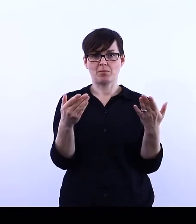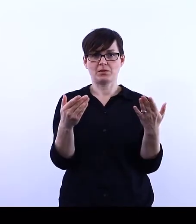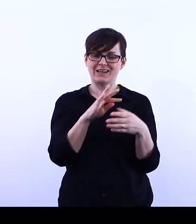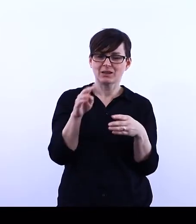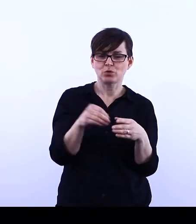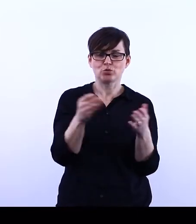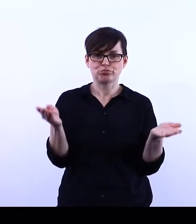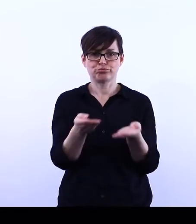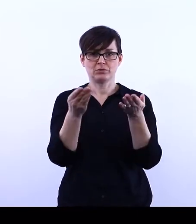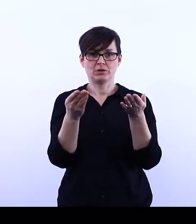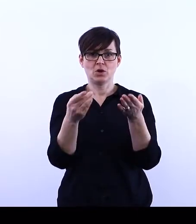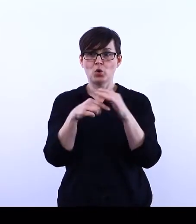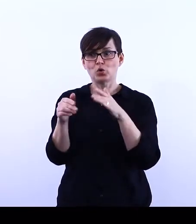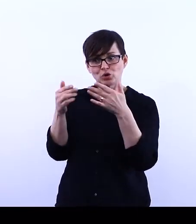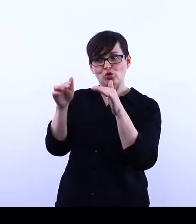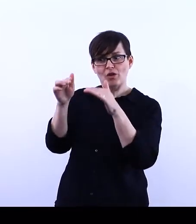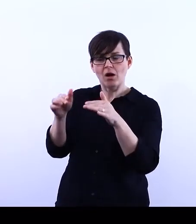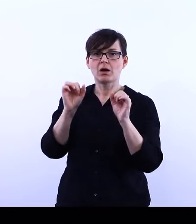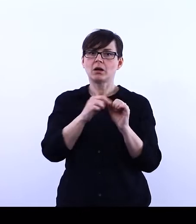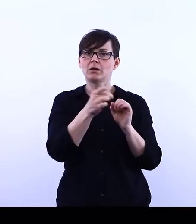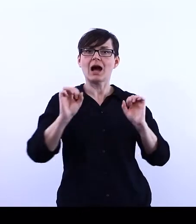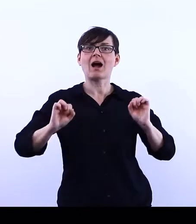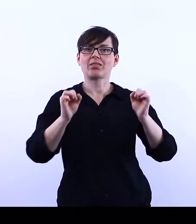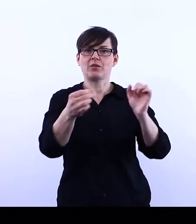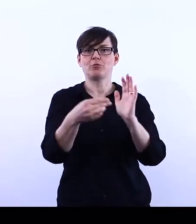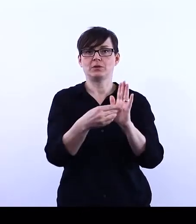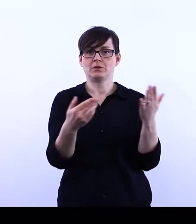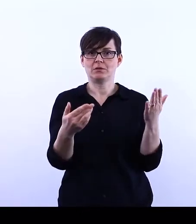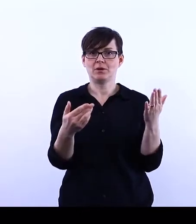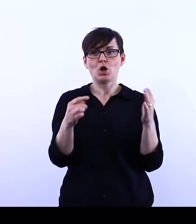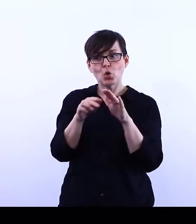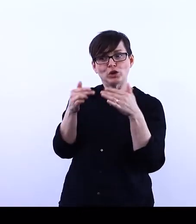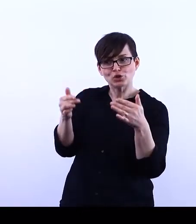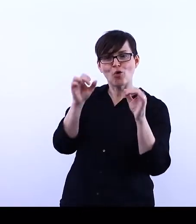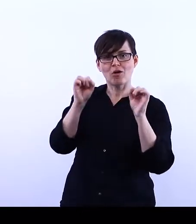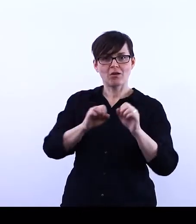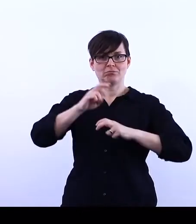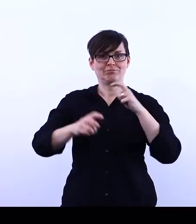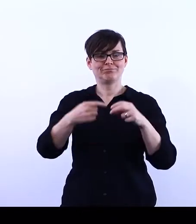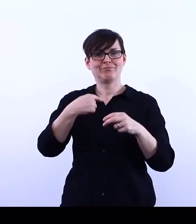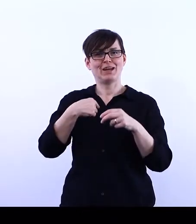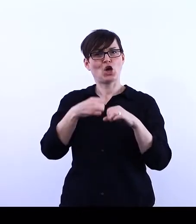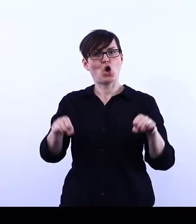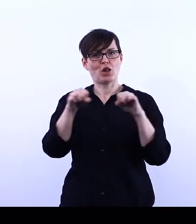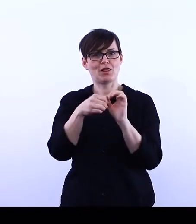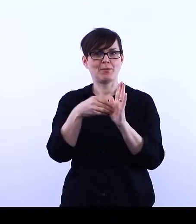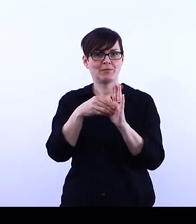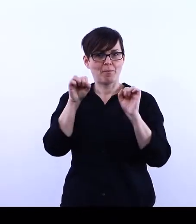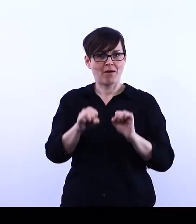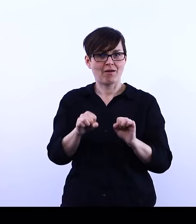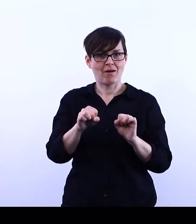überhaupt Engagement zu ermöglichen, weil ich mich eben auch online und digital einbringen kann, von anderen und mit anderen zu lernen. Das heißt,